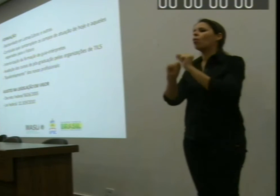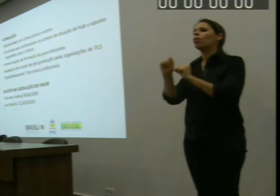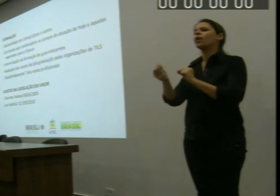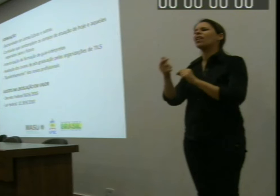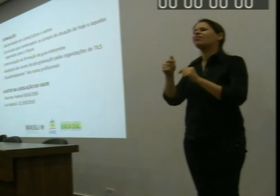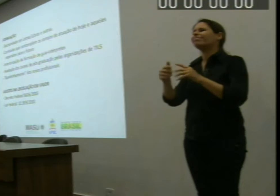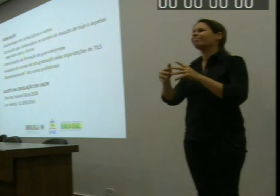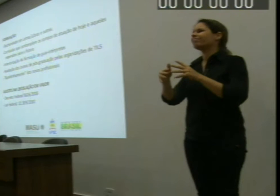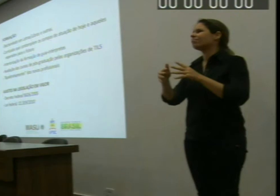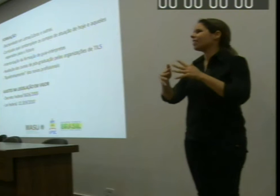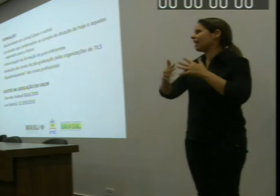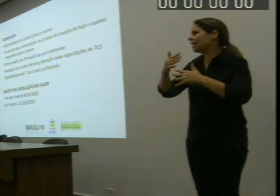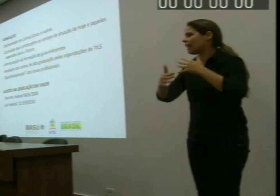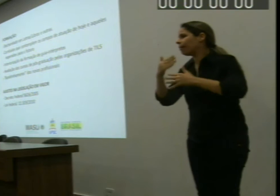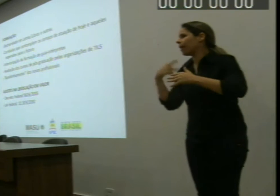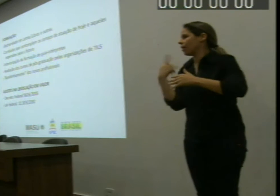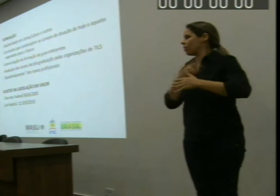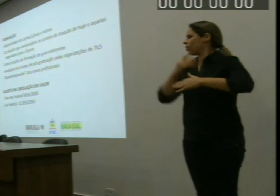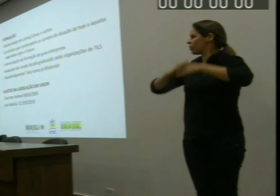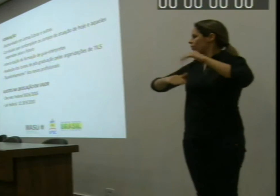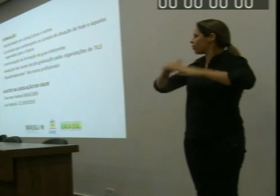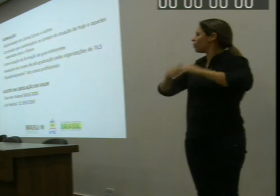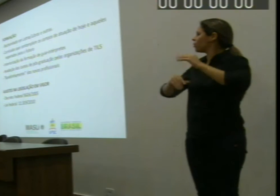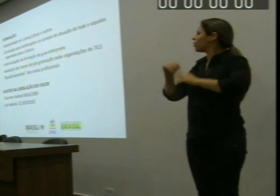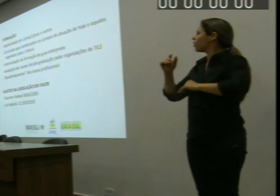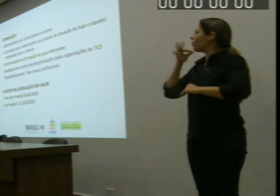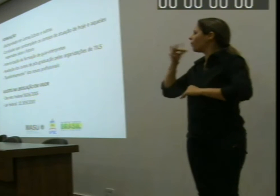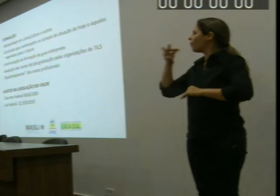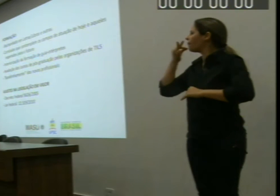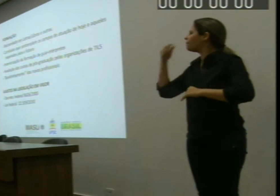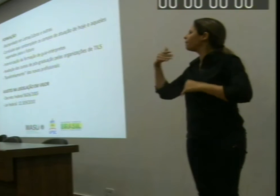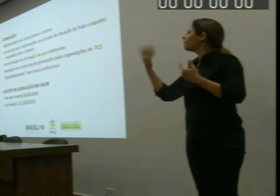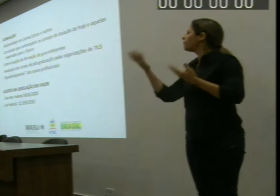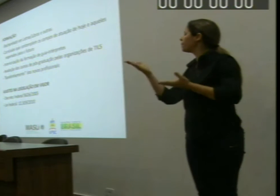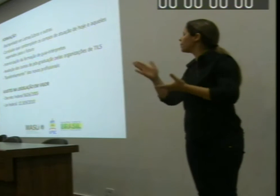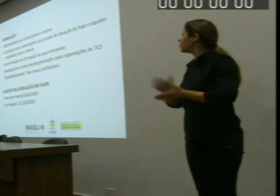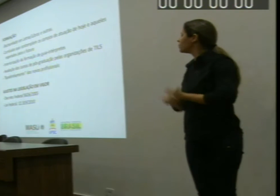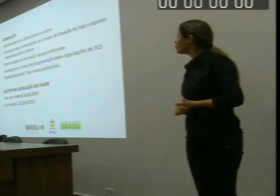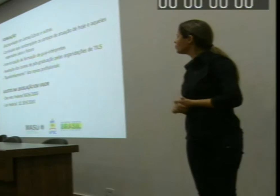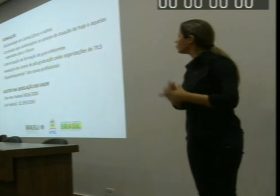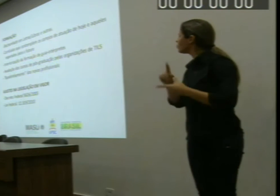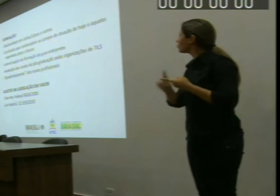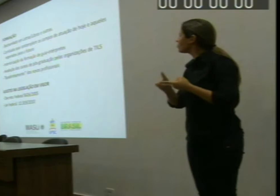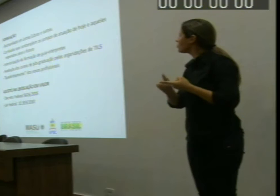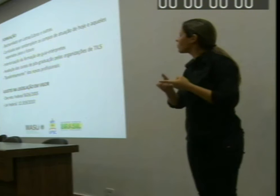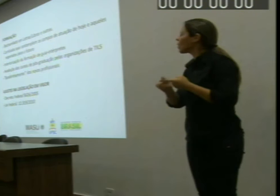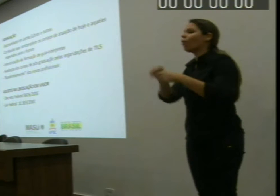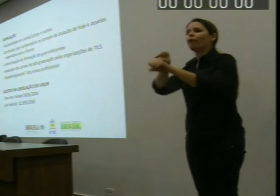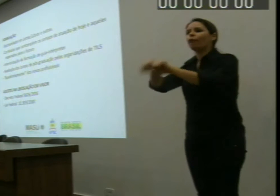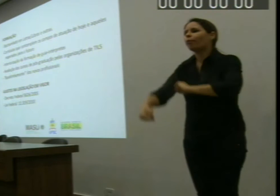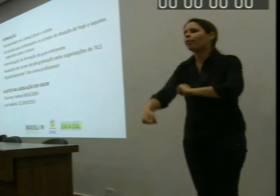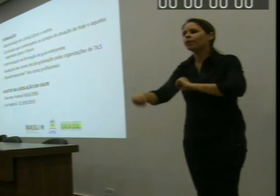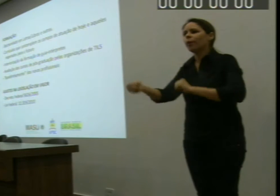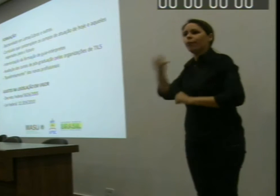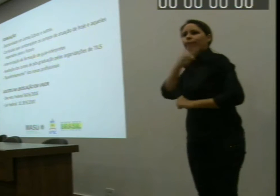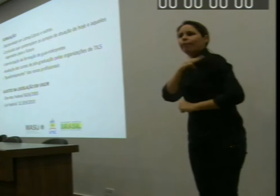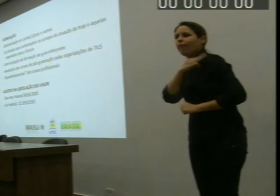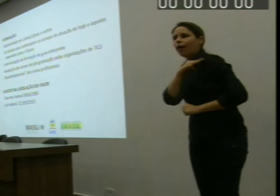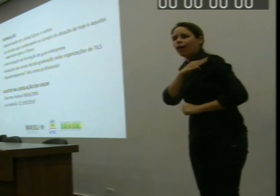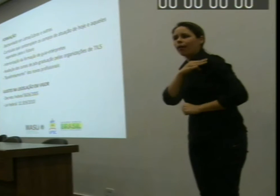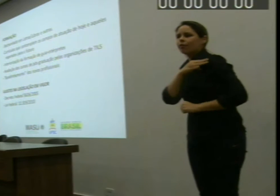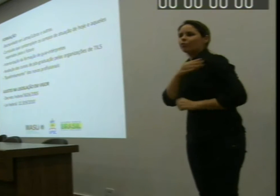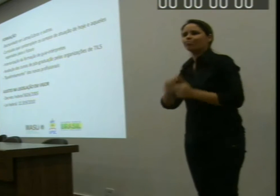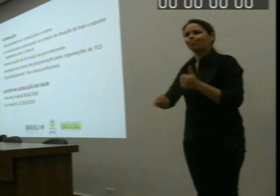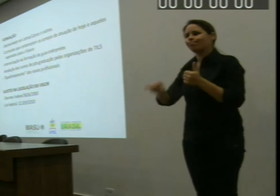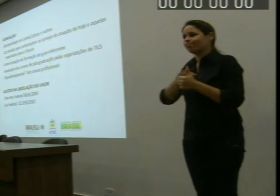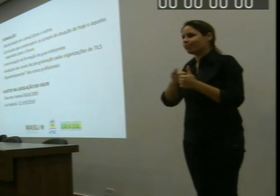a nossa profissão hã exatamente formação de nível médio Esse é um primeiro